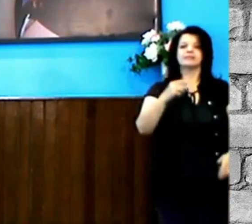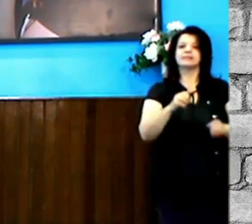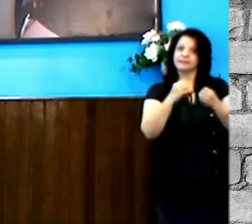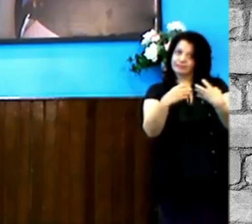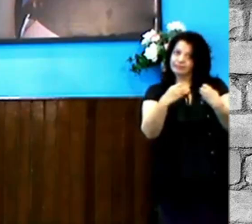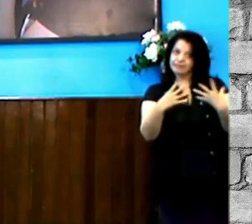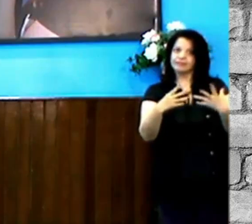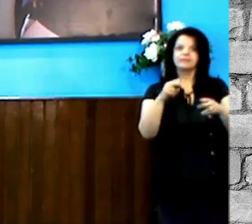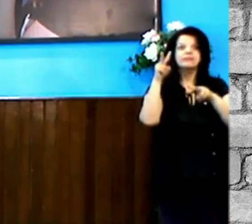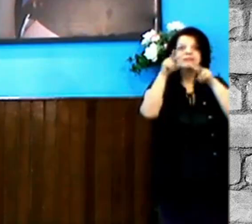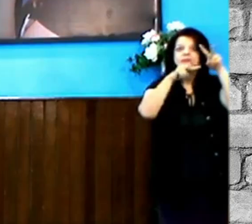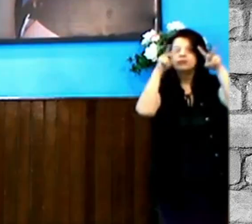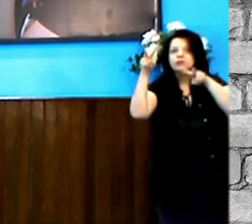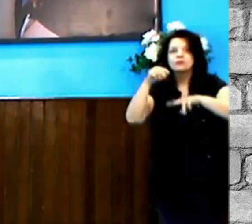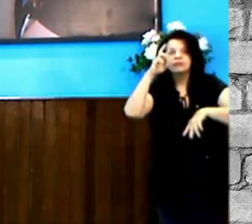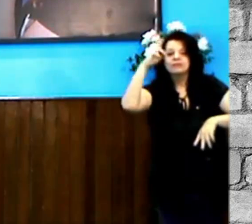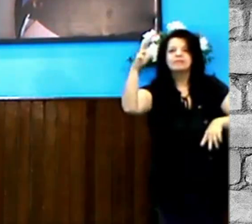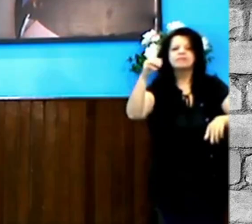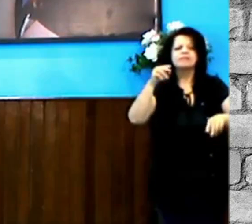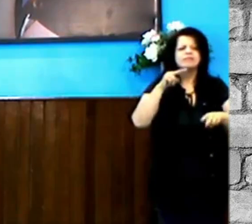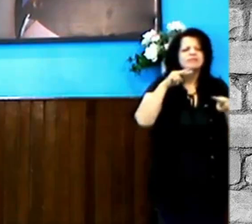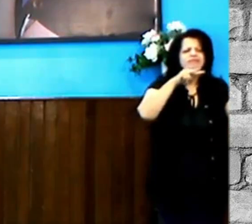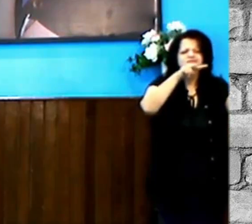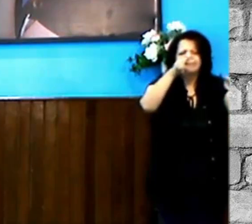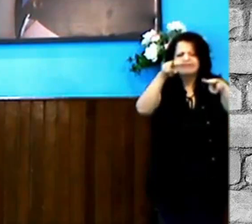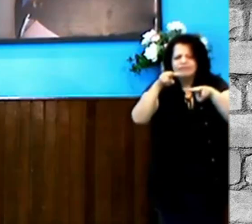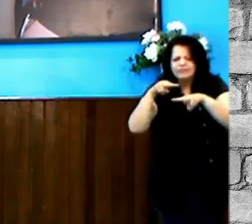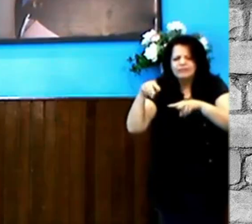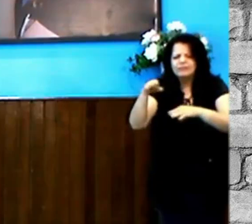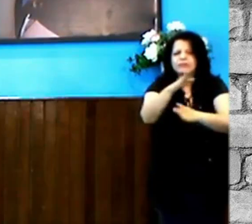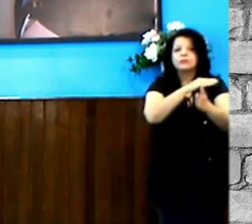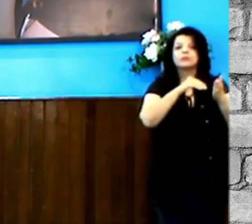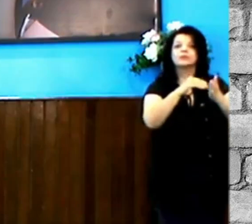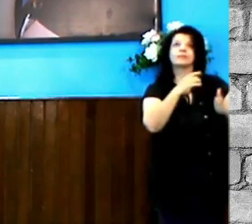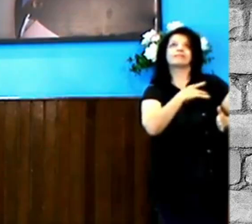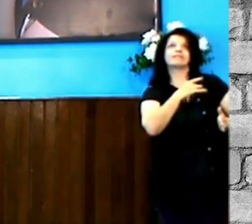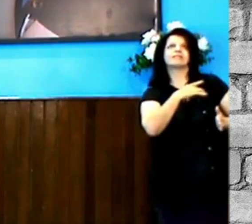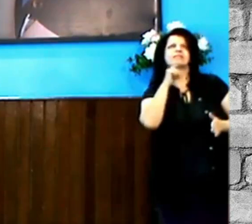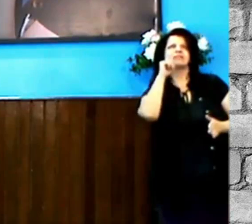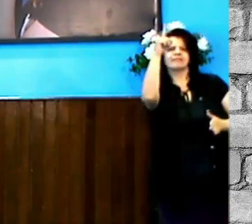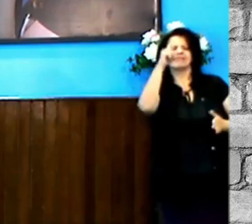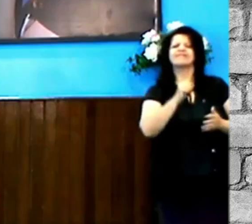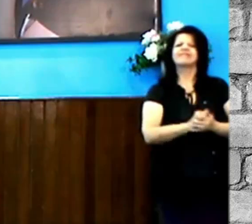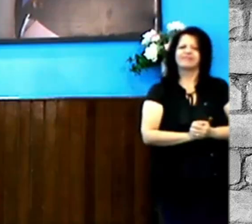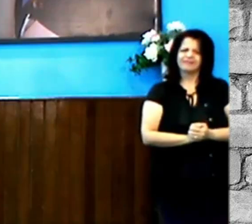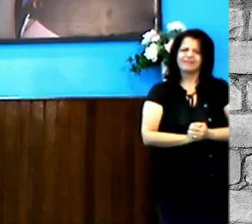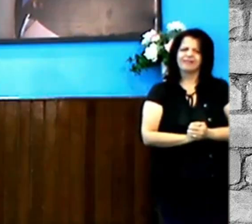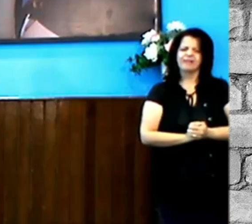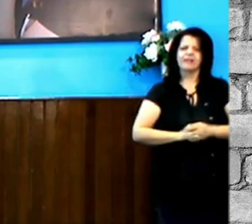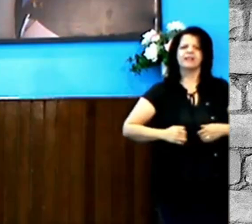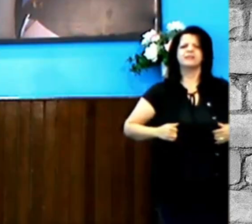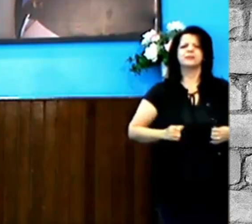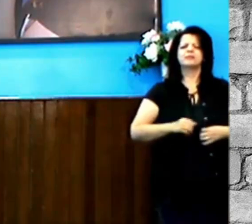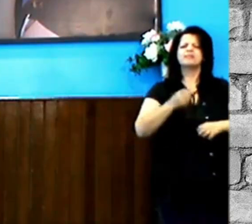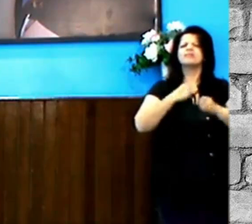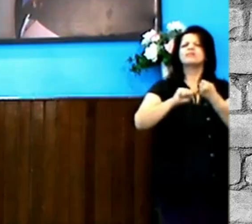Senhor estão sobre os que o temem. Isso está escrito no Salmo 33, versículo 18. O